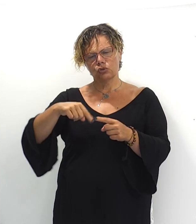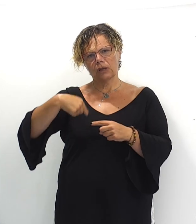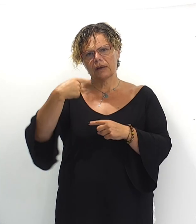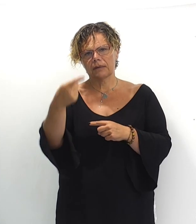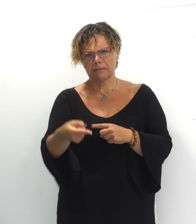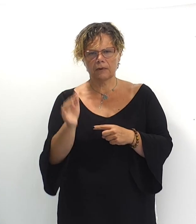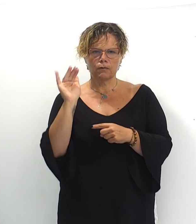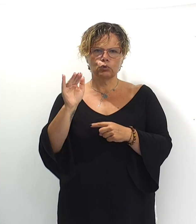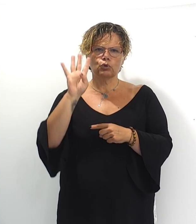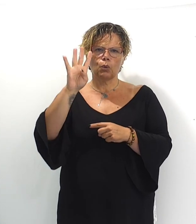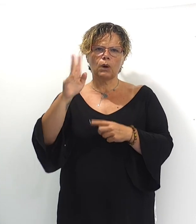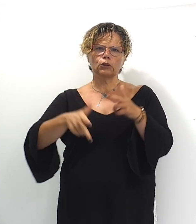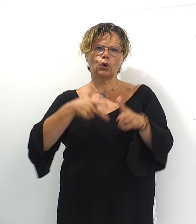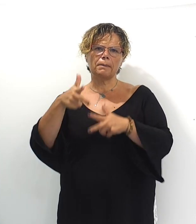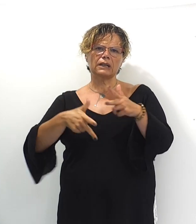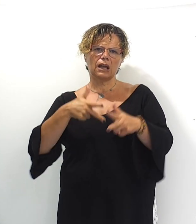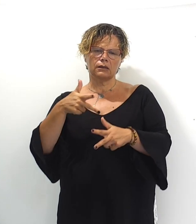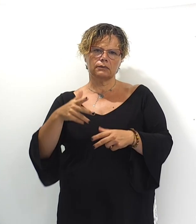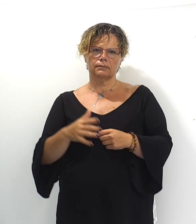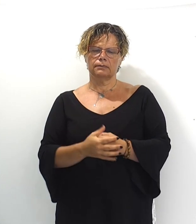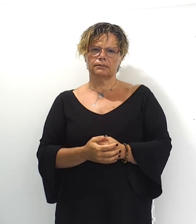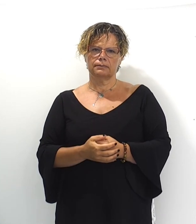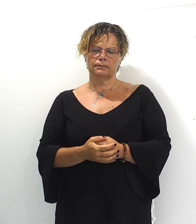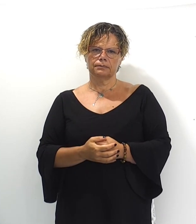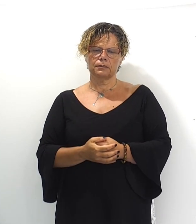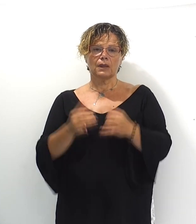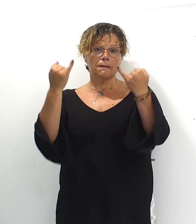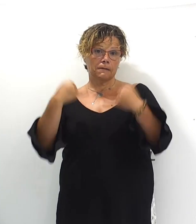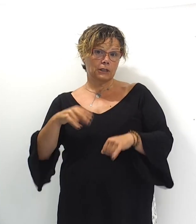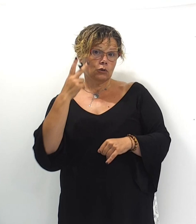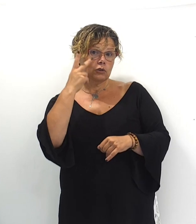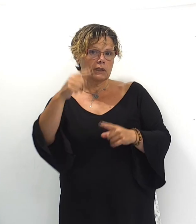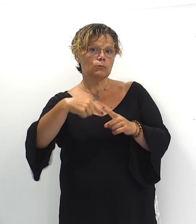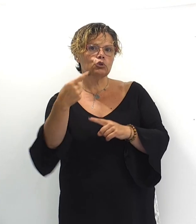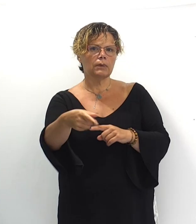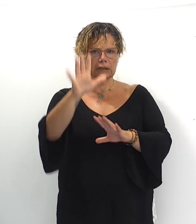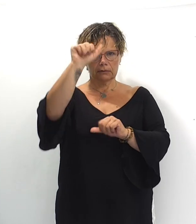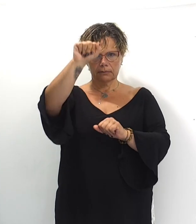aprile. È tutto, ci vediamo domani.